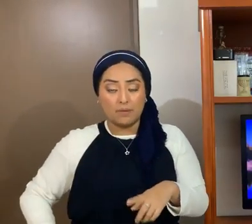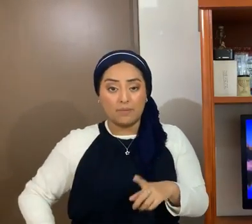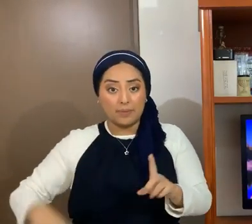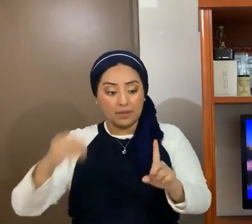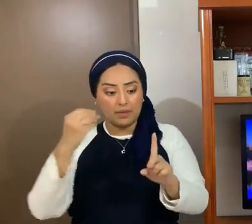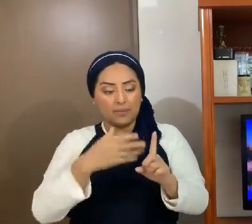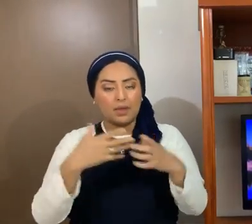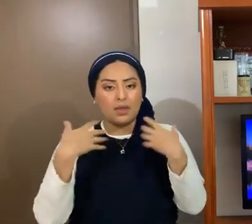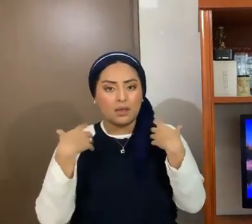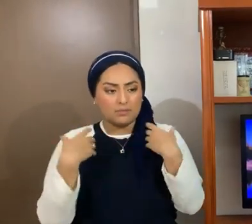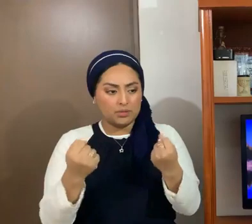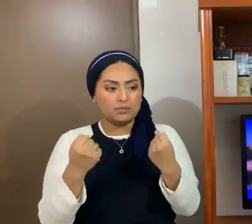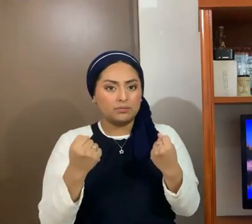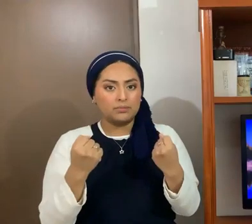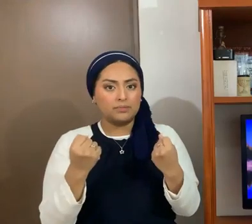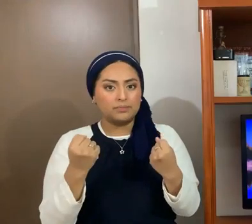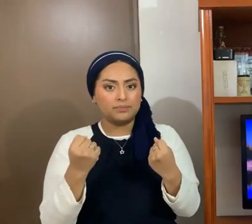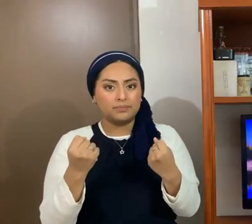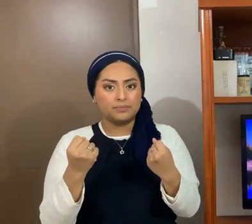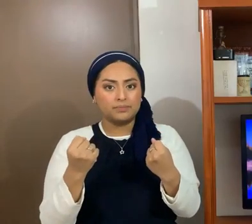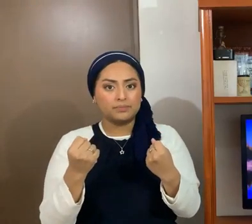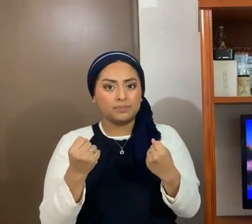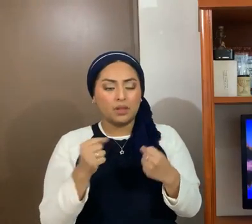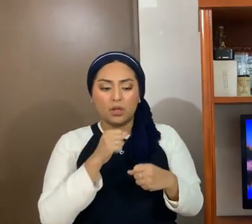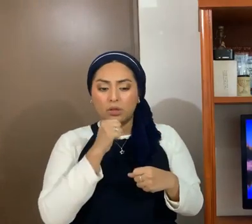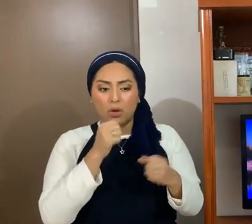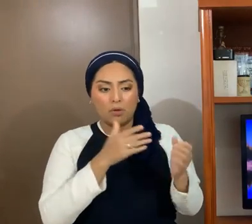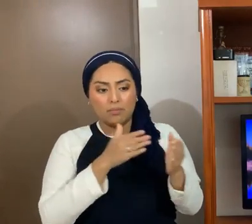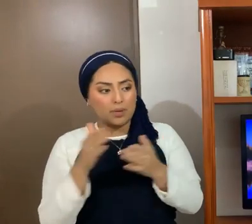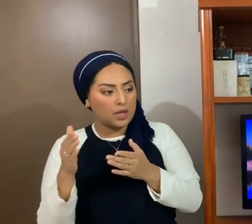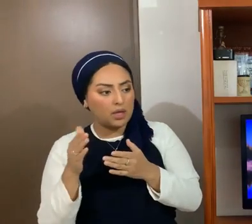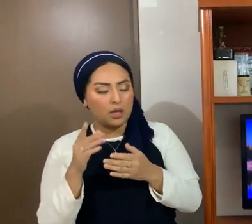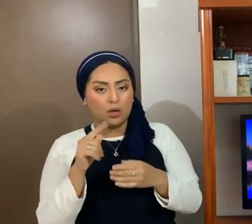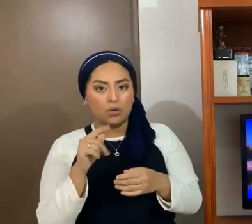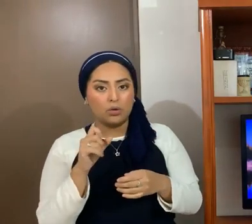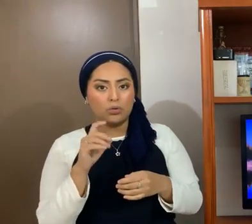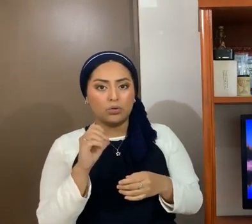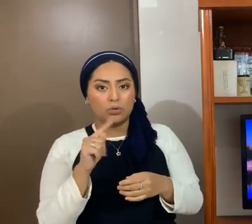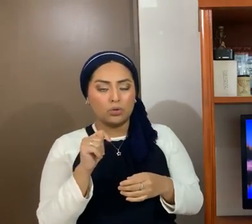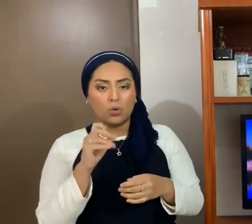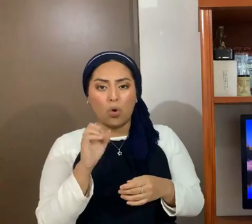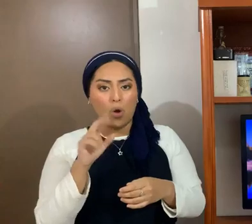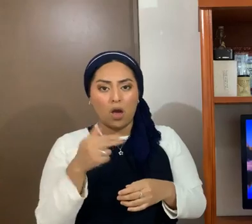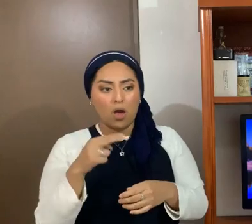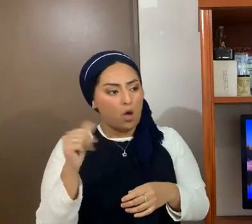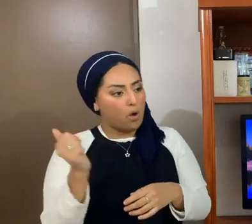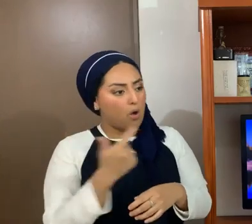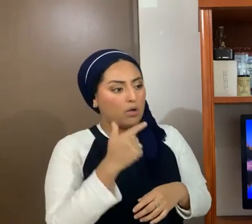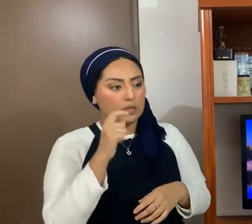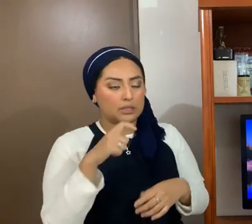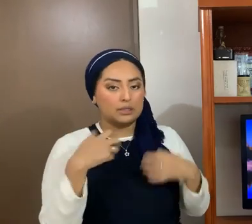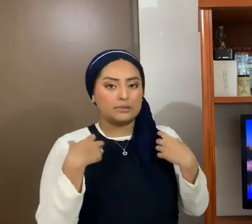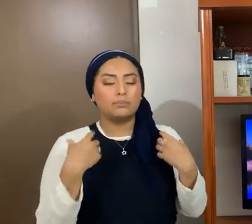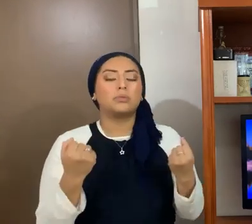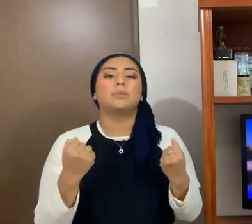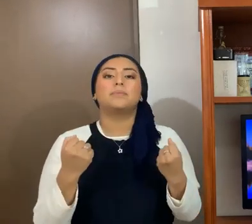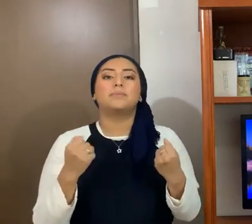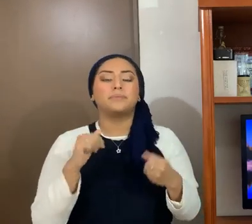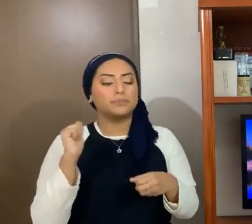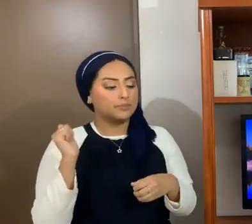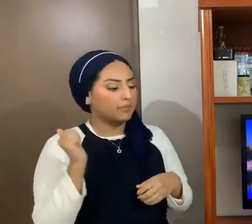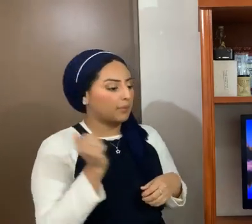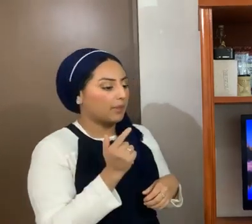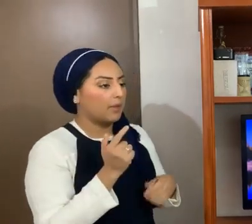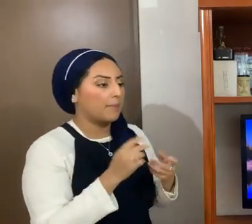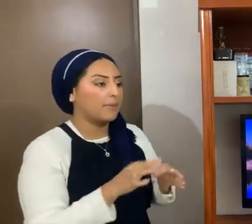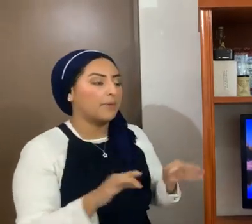Moisés, esfuérzate y sé valiente y no te apartes de la Torah de Yahweh. Todos tenemos que esforzarnos, amados Ajim, todos